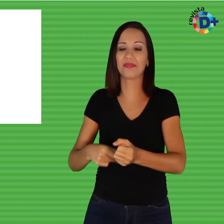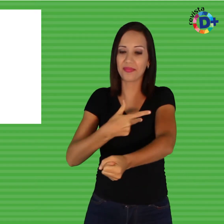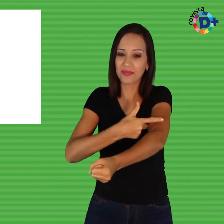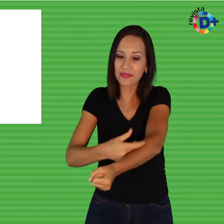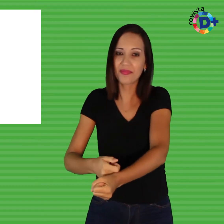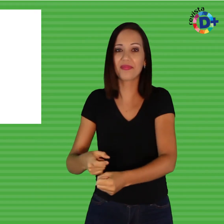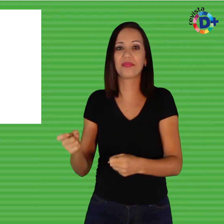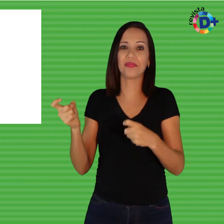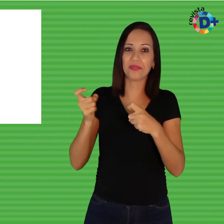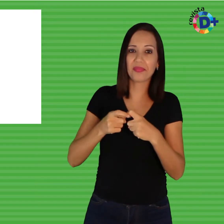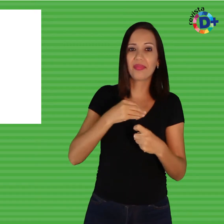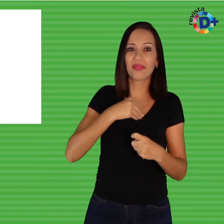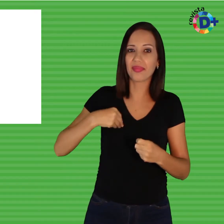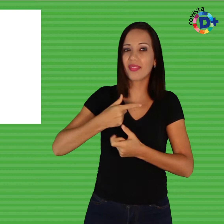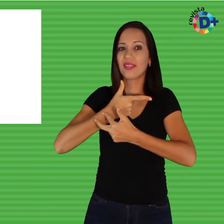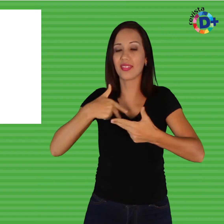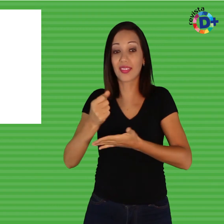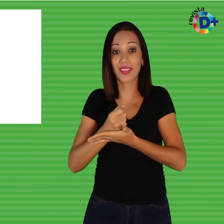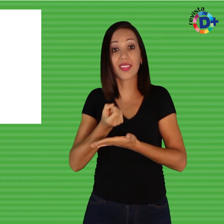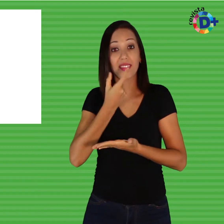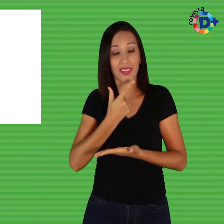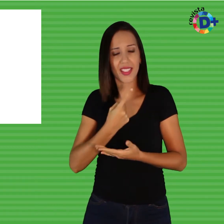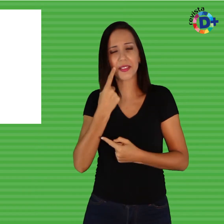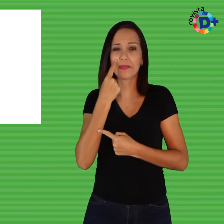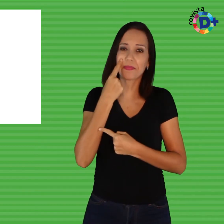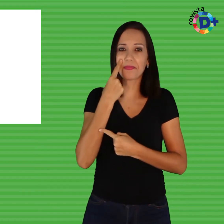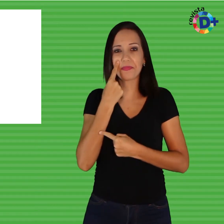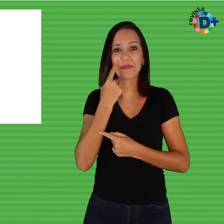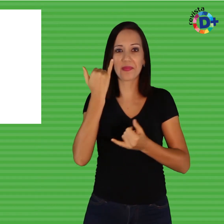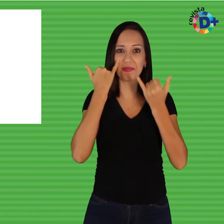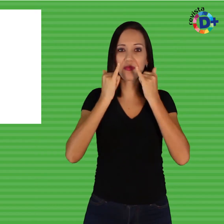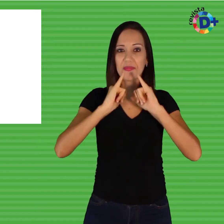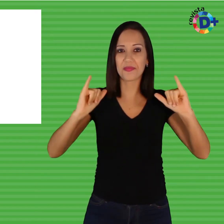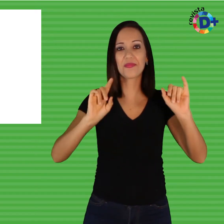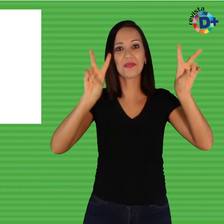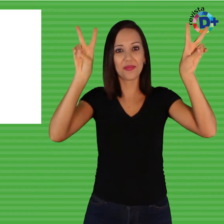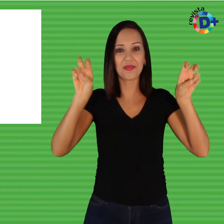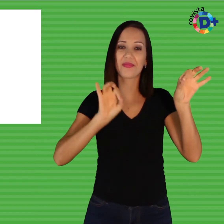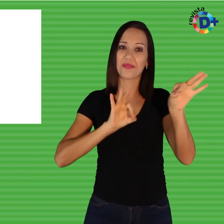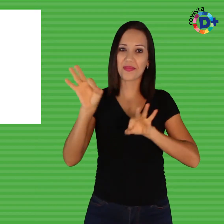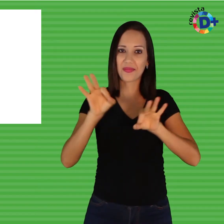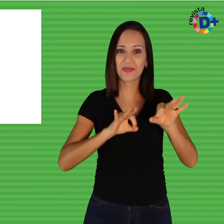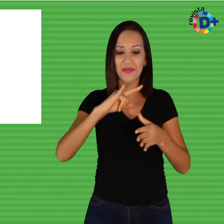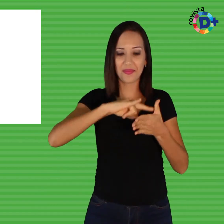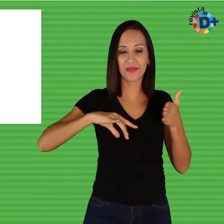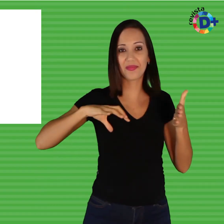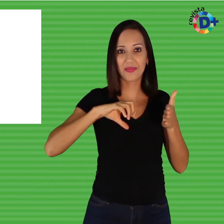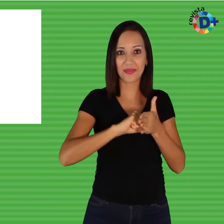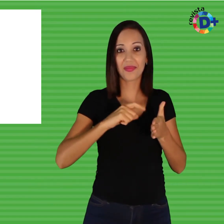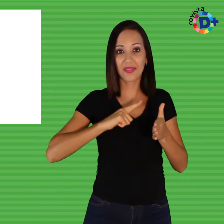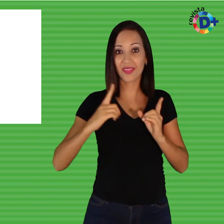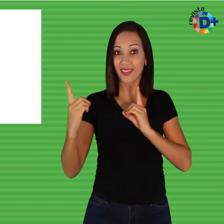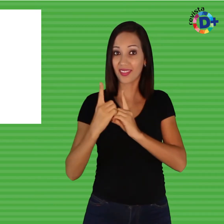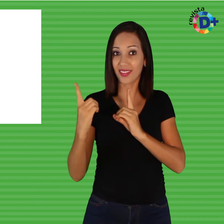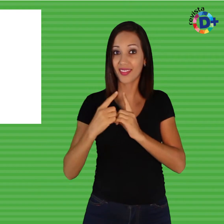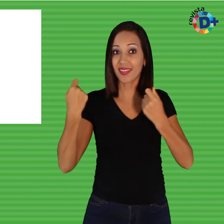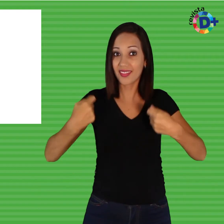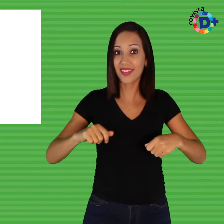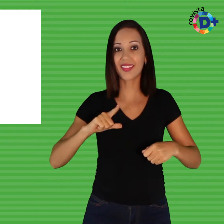e remédios, entre outras ações. Dúvidas e informações a respeito do projeto ou cadastramento para atendimento devem